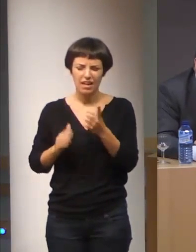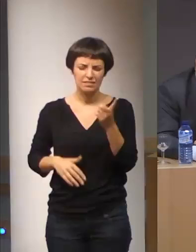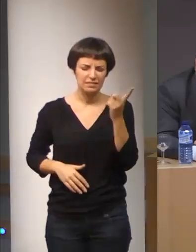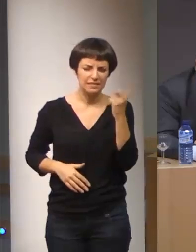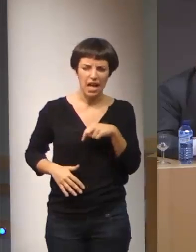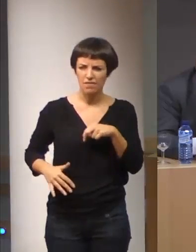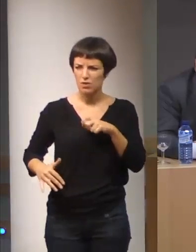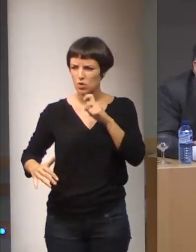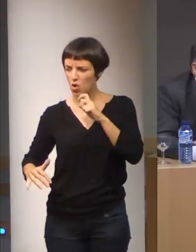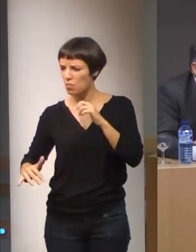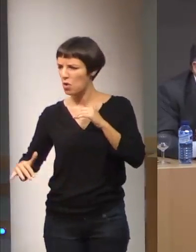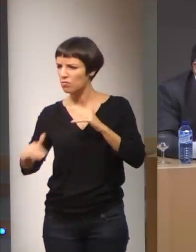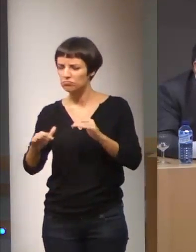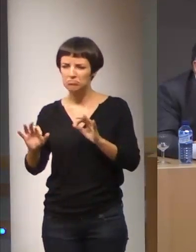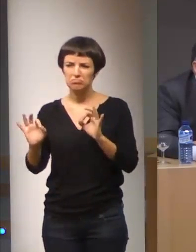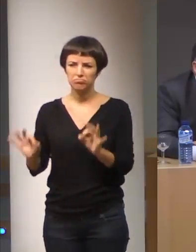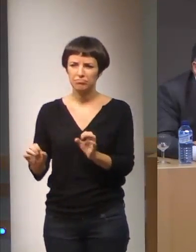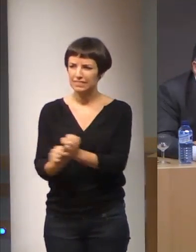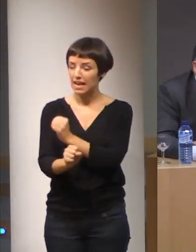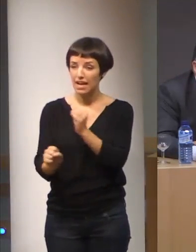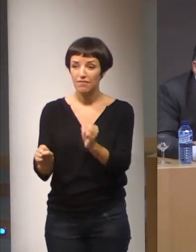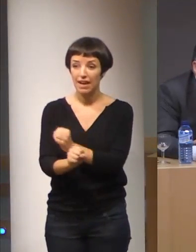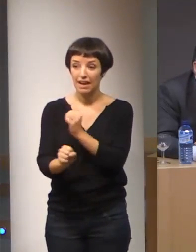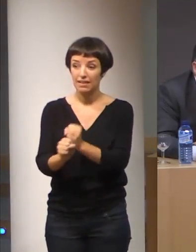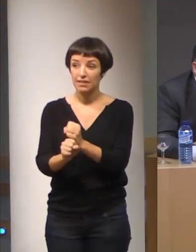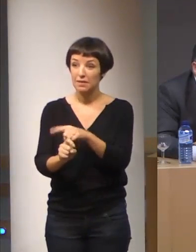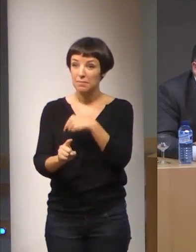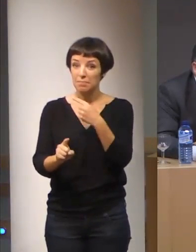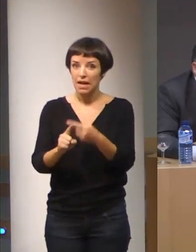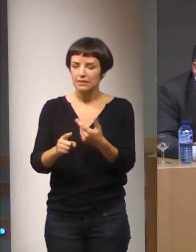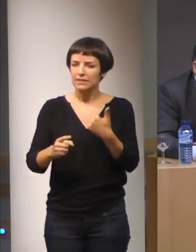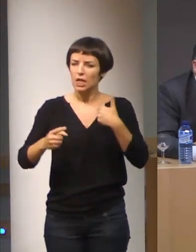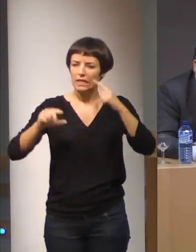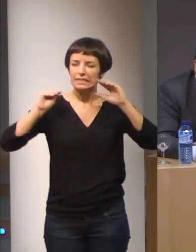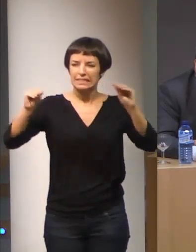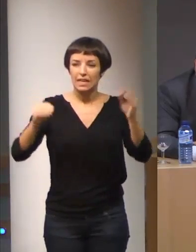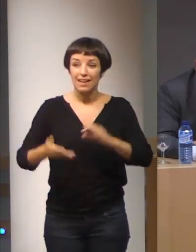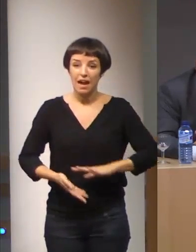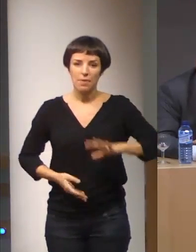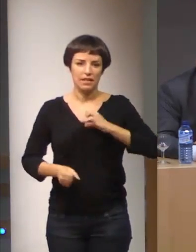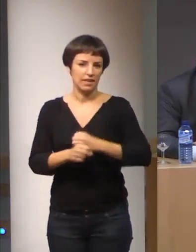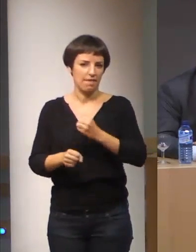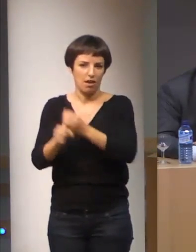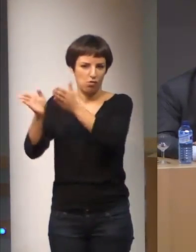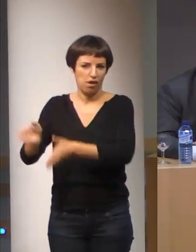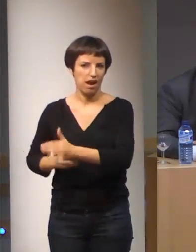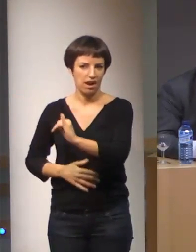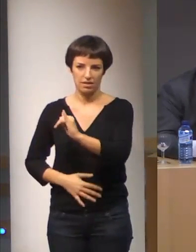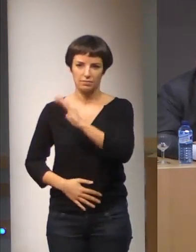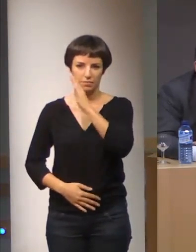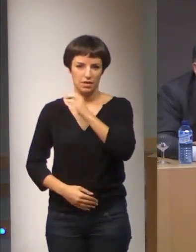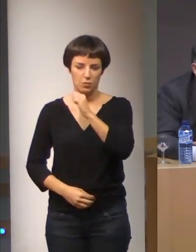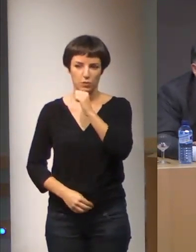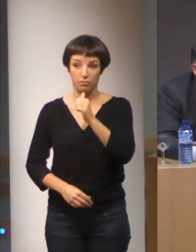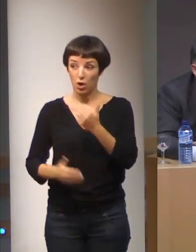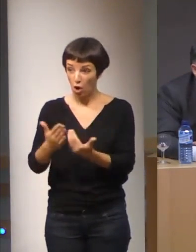y y y y trabajar quiero simplemente llamar la atención sobre la capacidad de trabajo que tiene eh un congreso Bueno